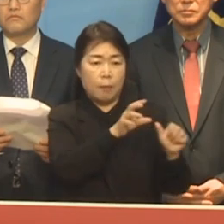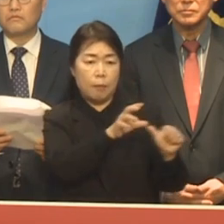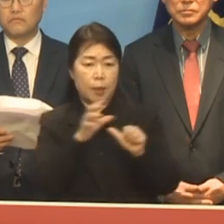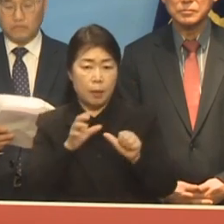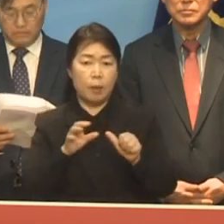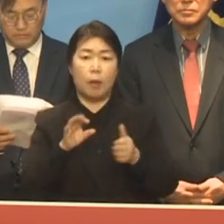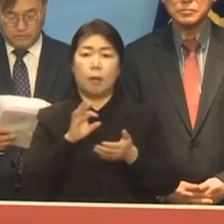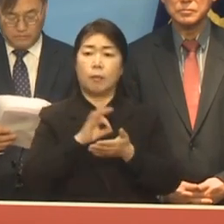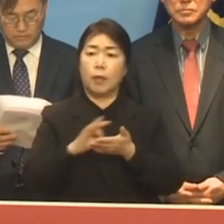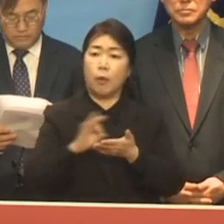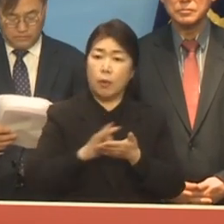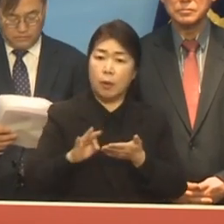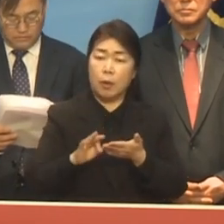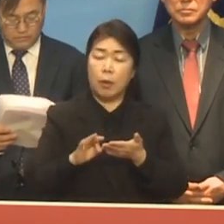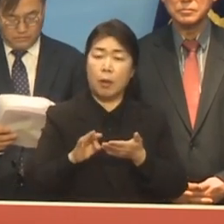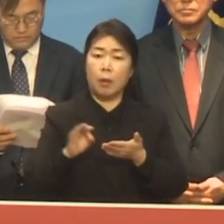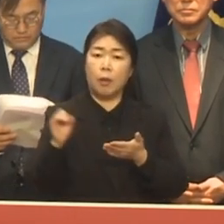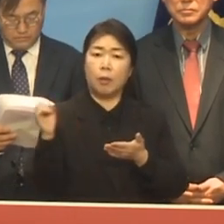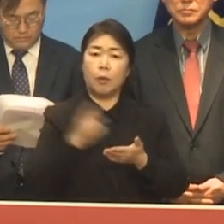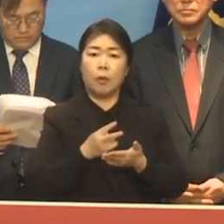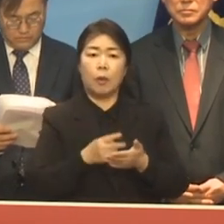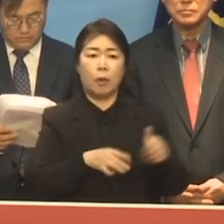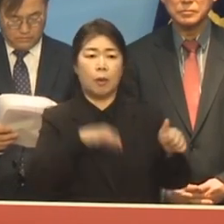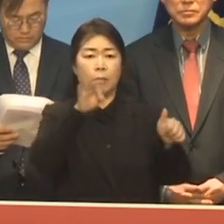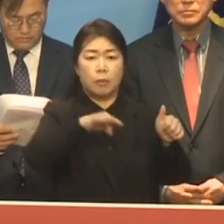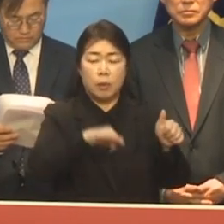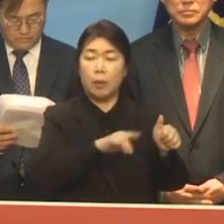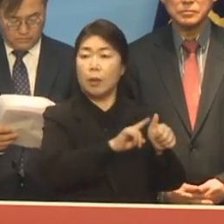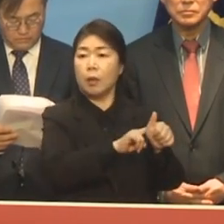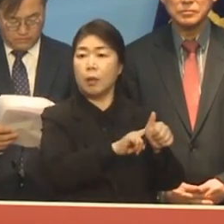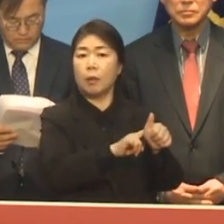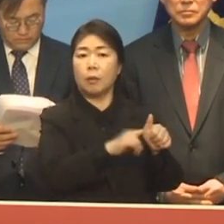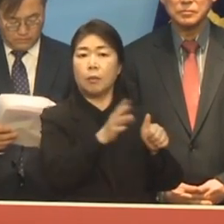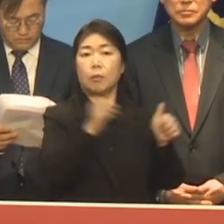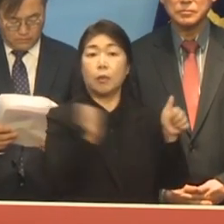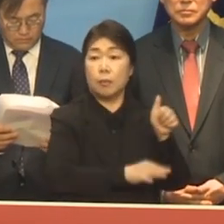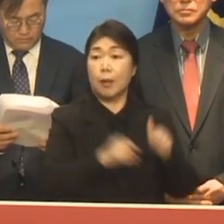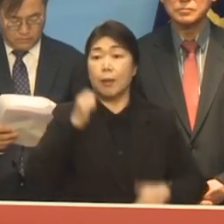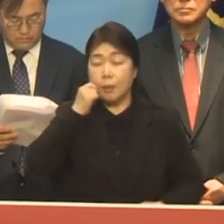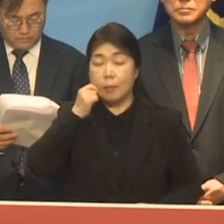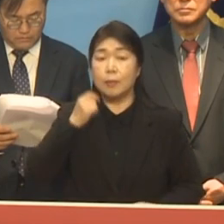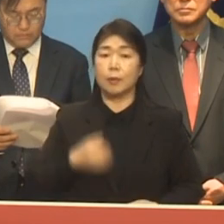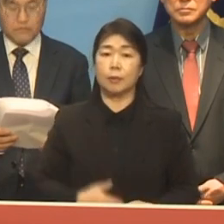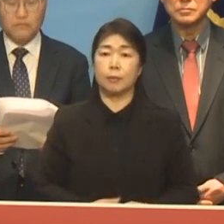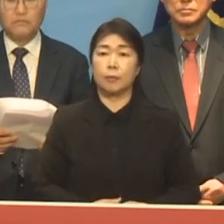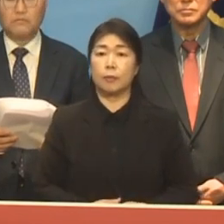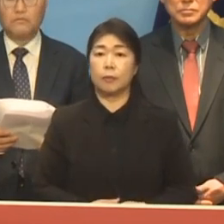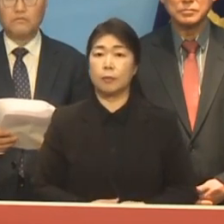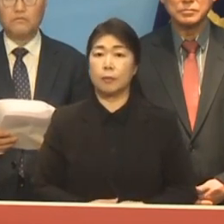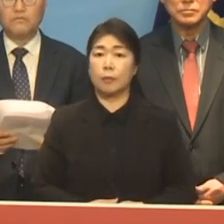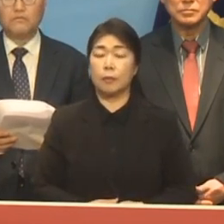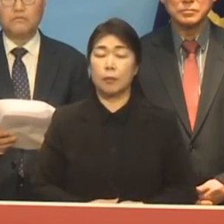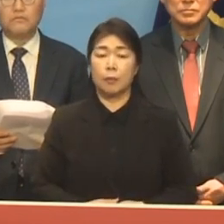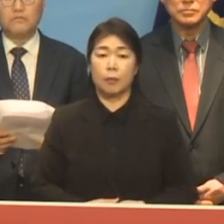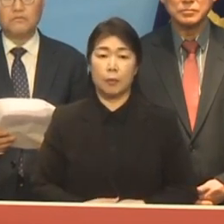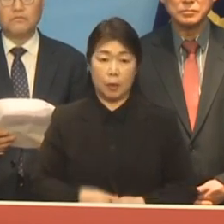비하되거나 이용되거나 버려져서는 안 된다는 것입니다.